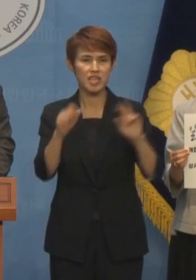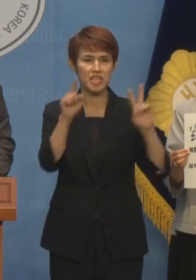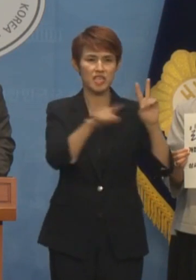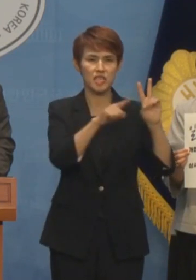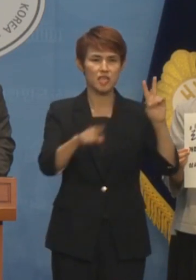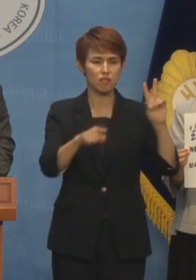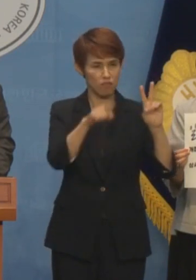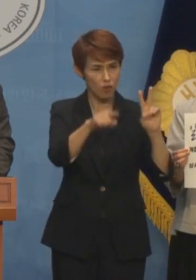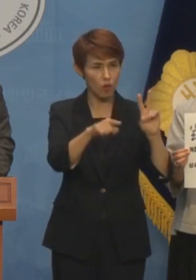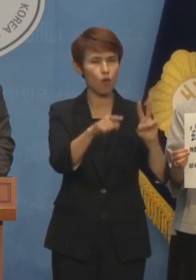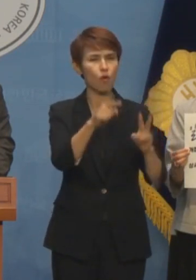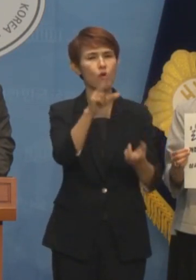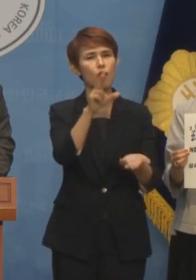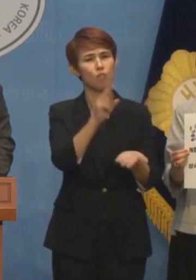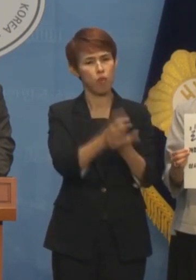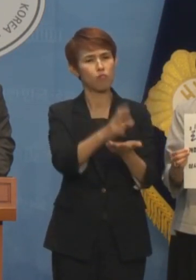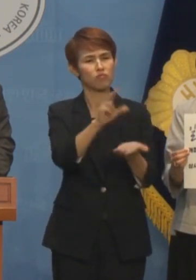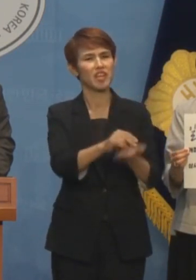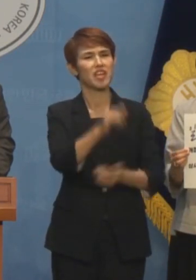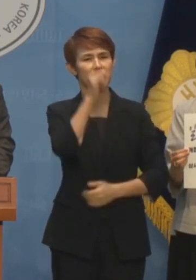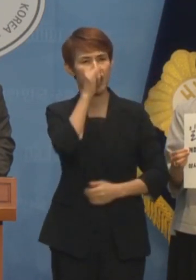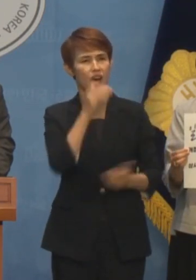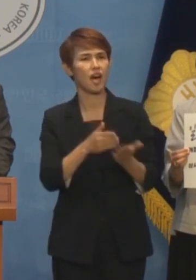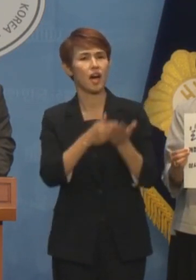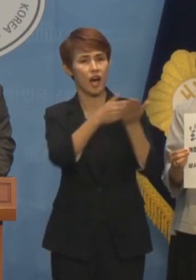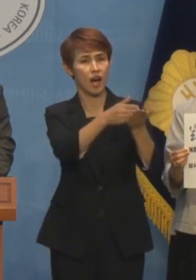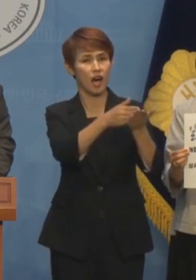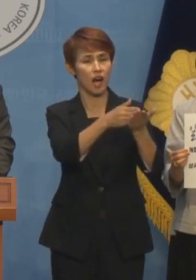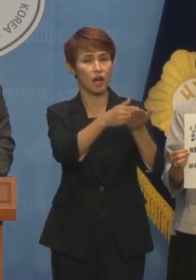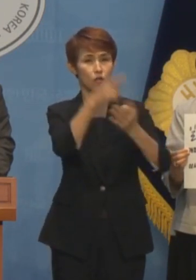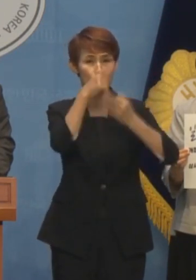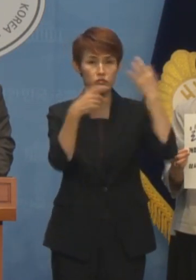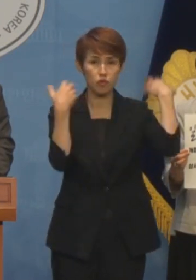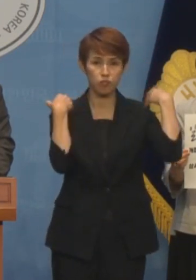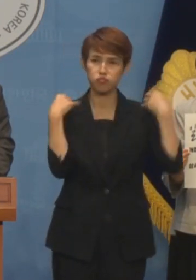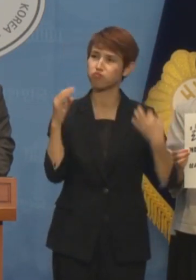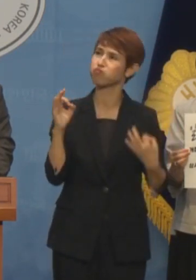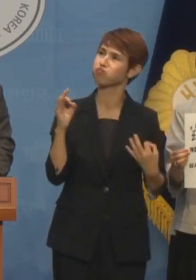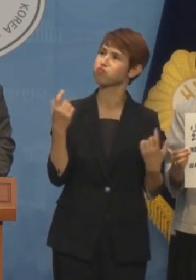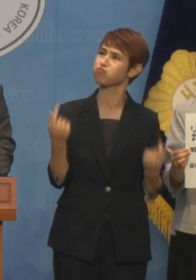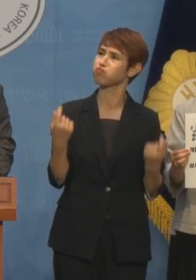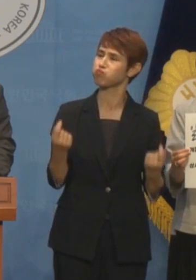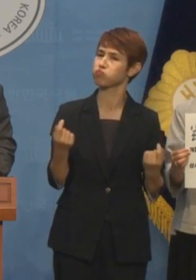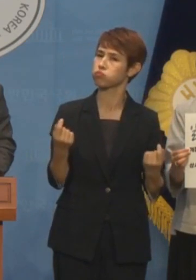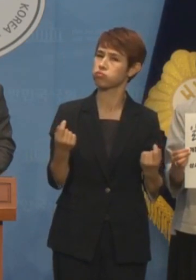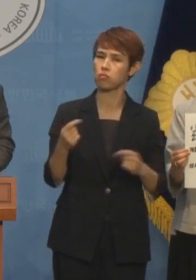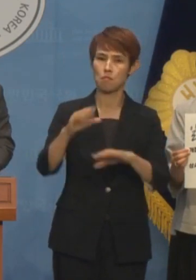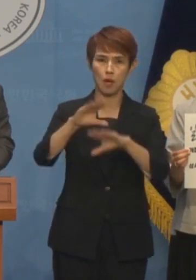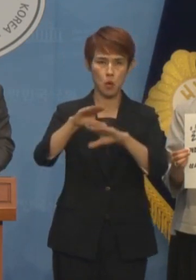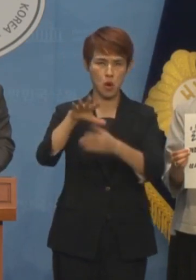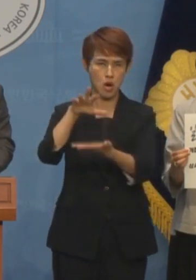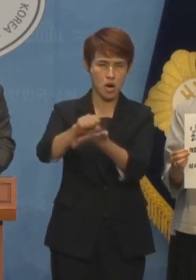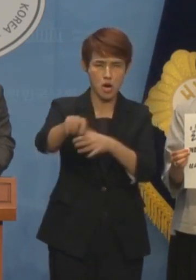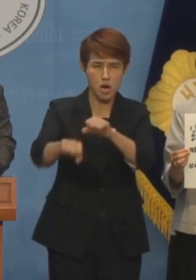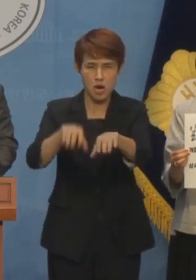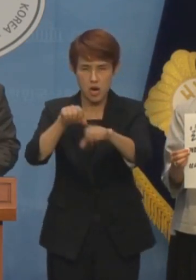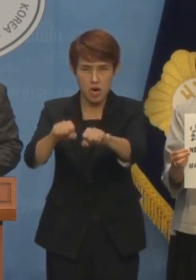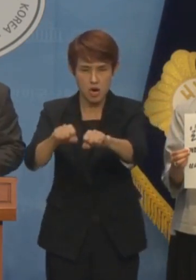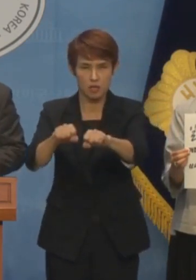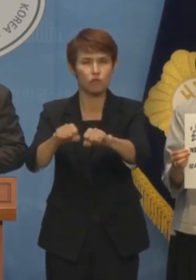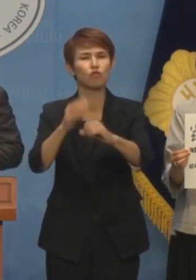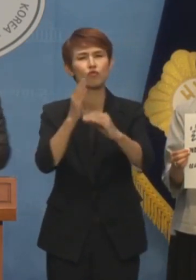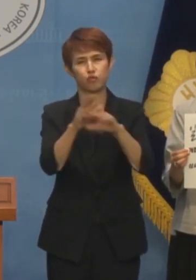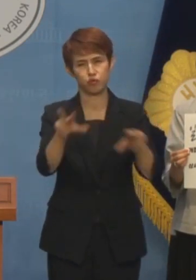위법성을 지적했지만 눈 하나 깜짝하지 않습니다. 방송 장악을 위한 폭주도 계속되고